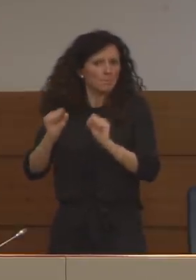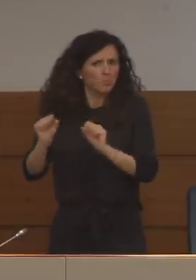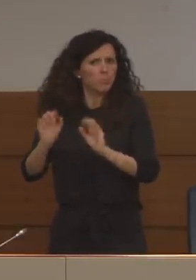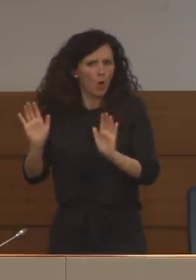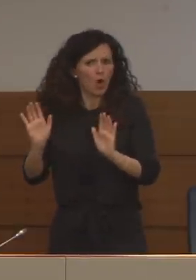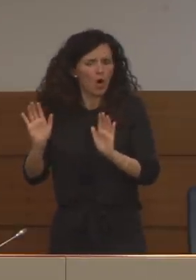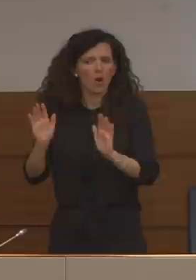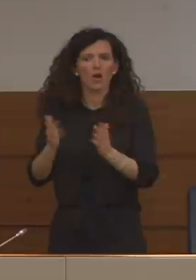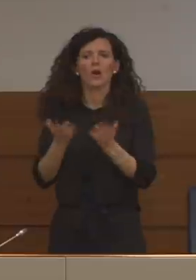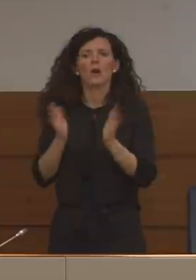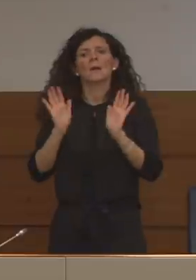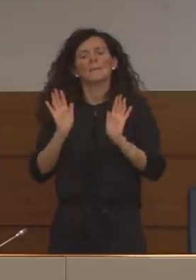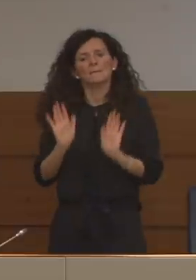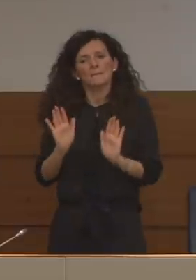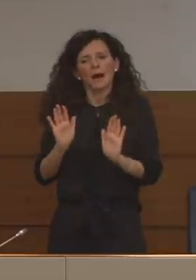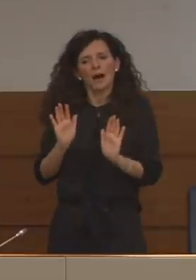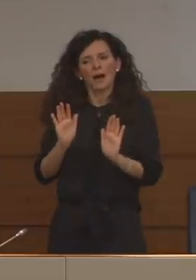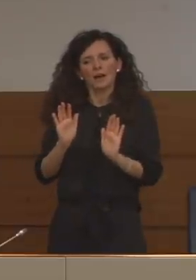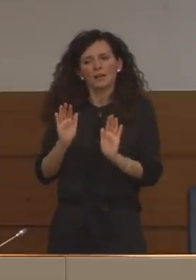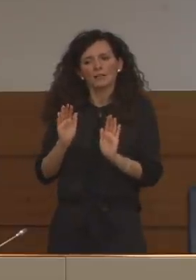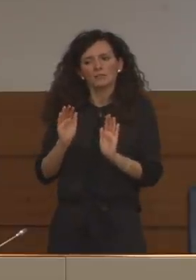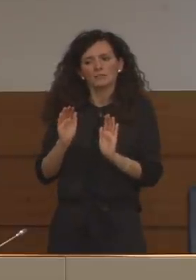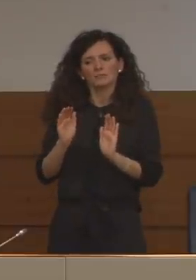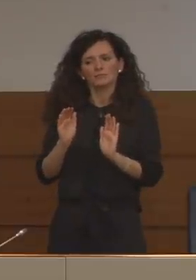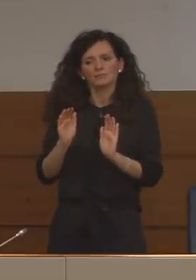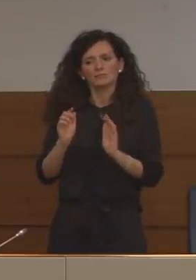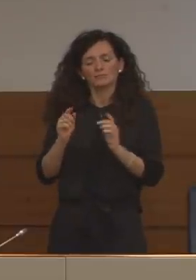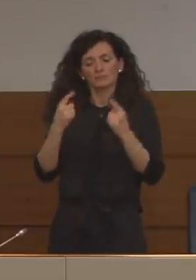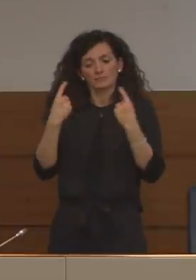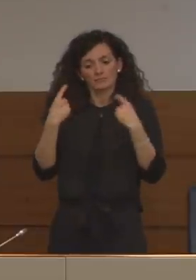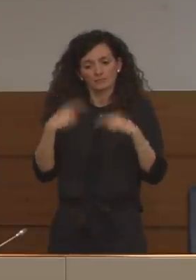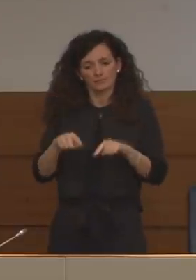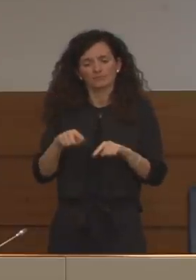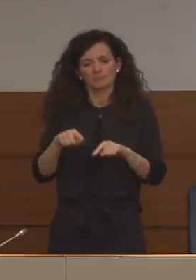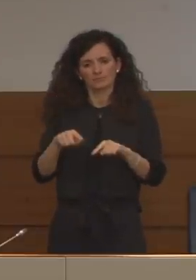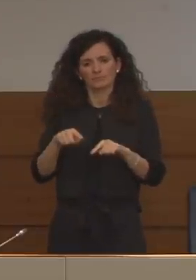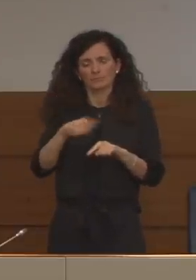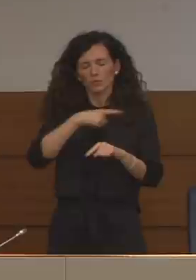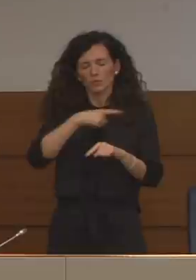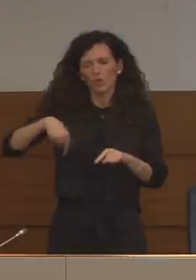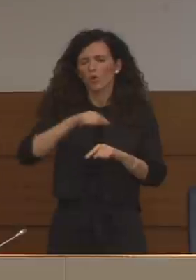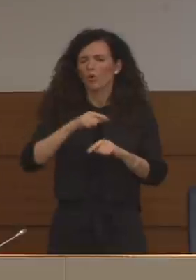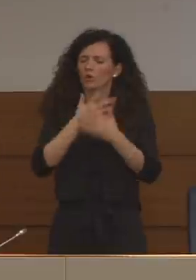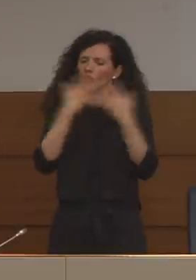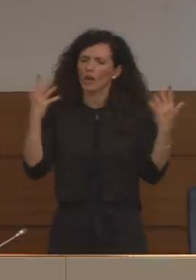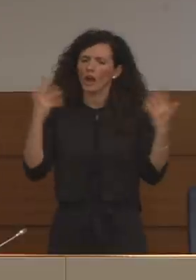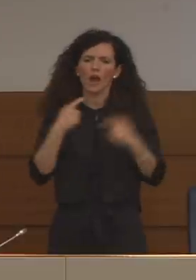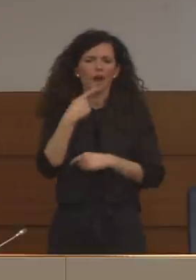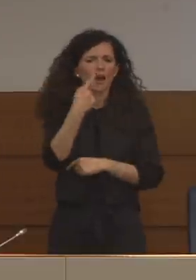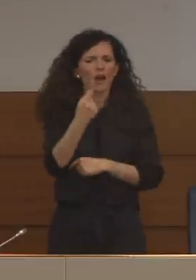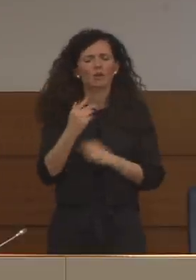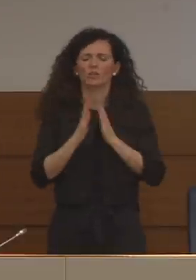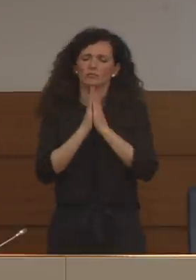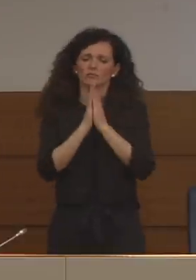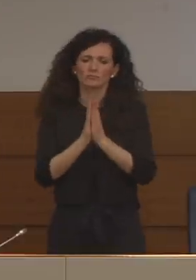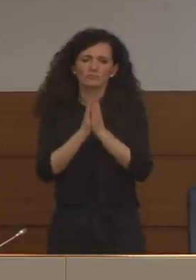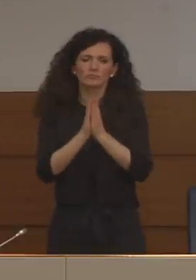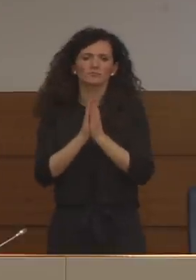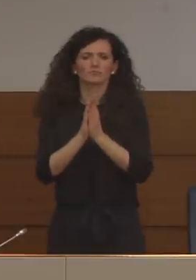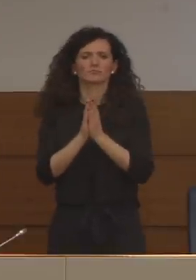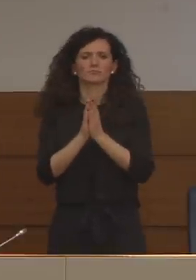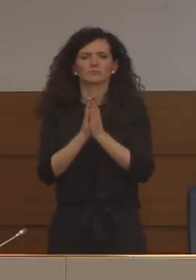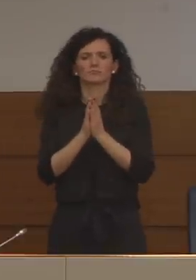ma è per questo che abbiamo chiaramente raccomandato e nel